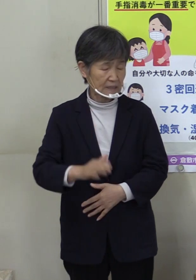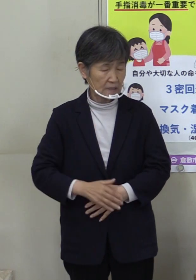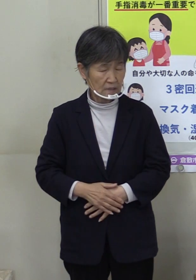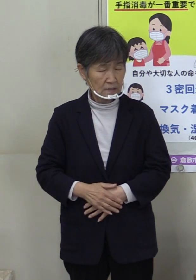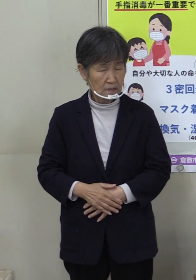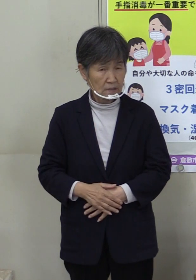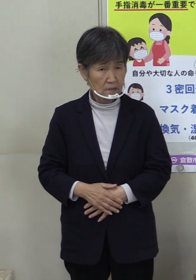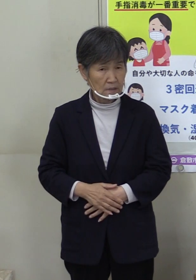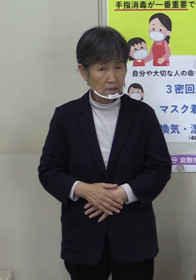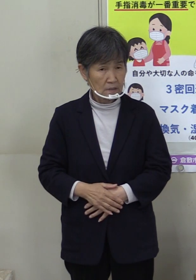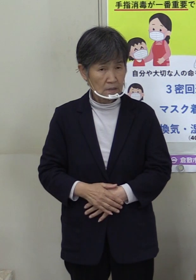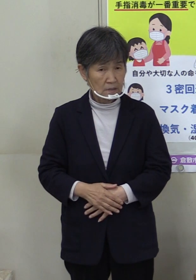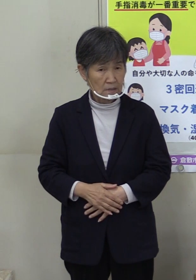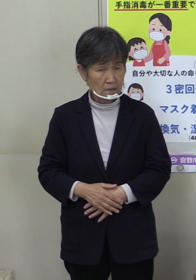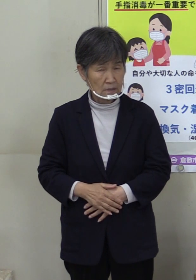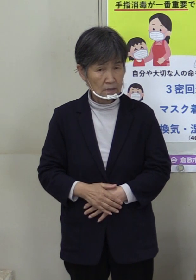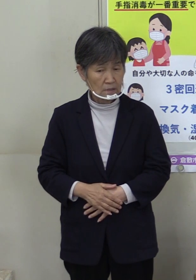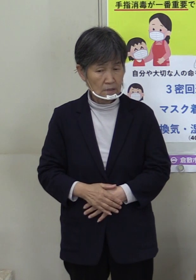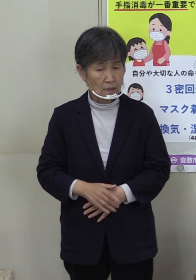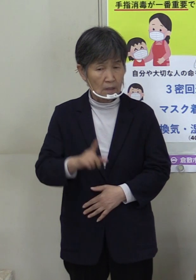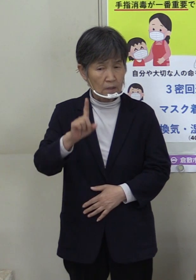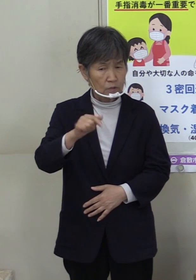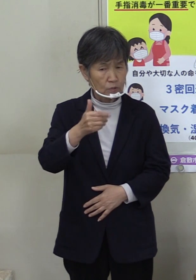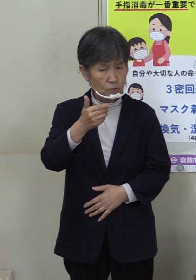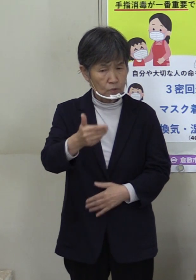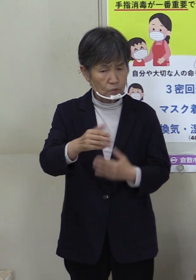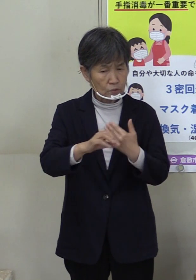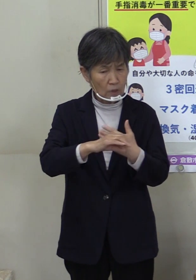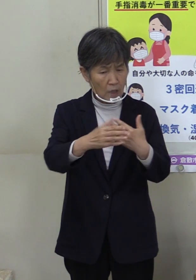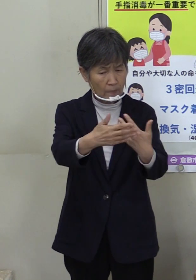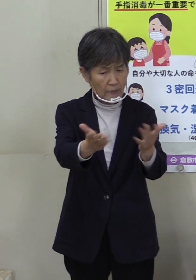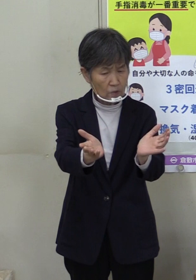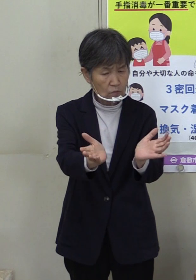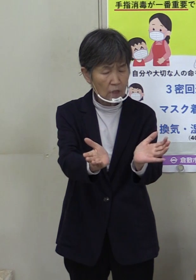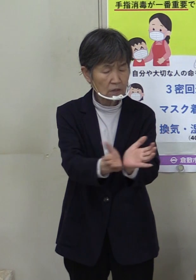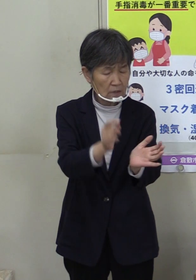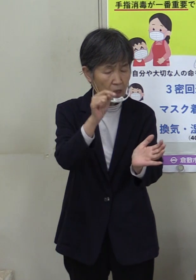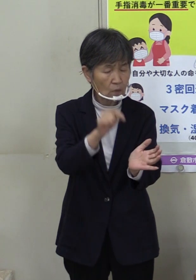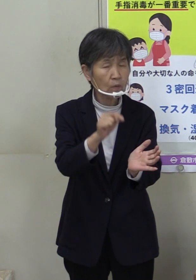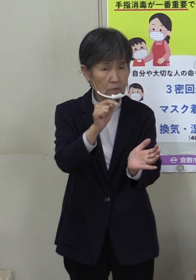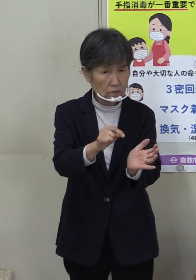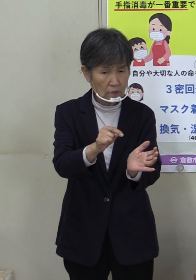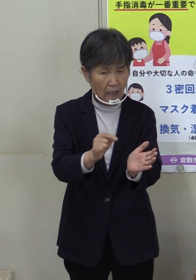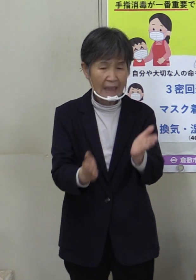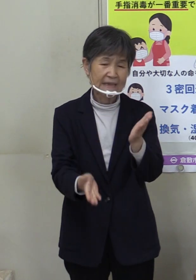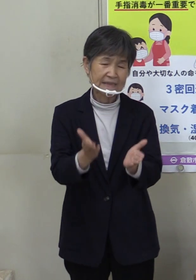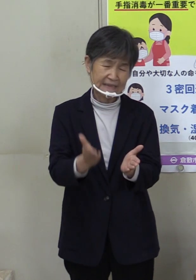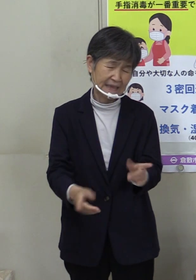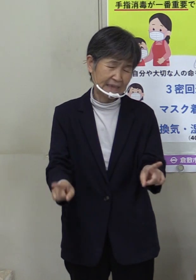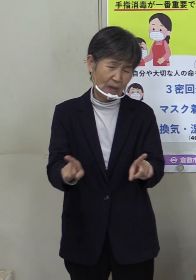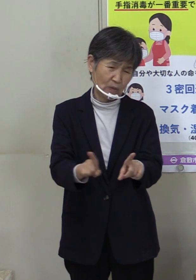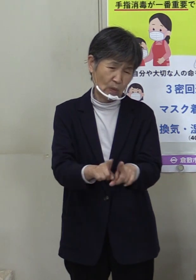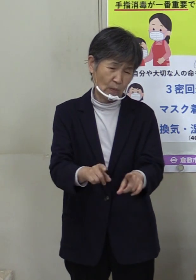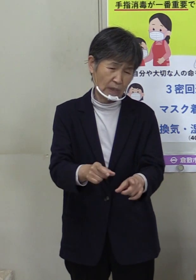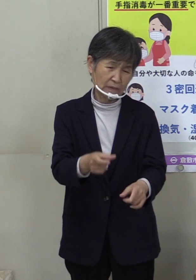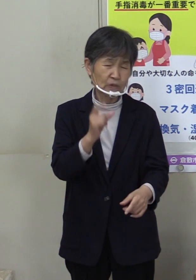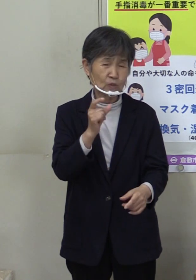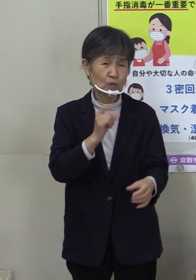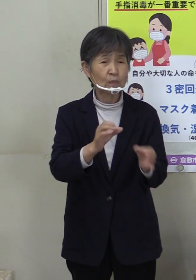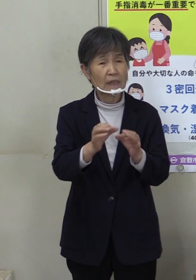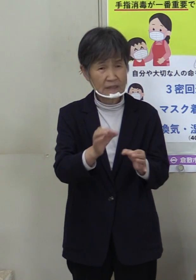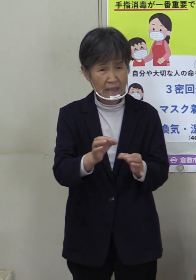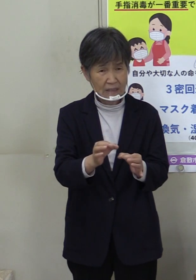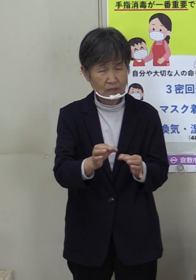要は最初の19例目のクラスターの方なんですけれども、接待を伴う飲食店ということで、 はい、 要